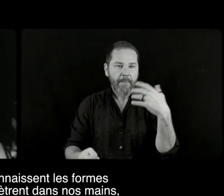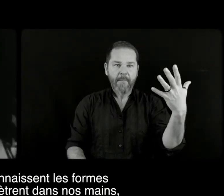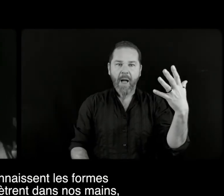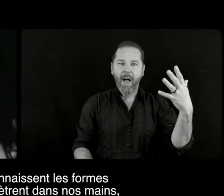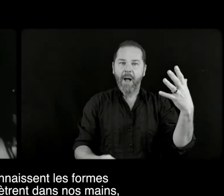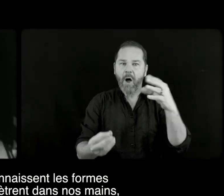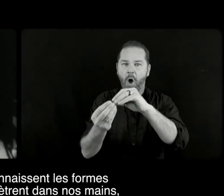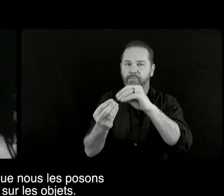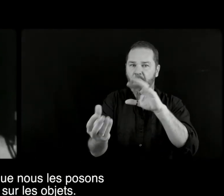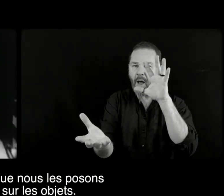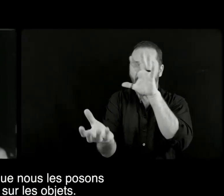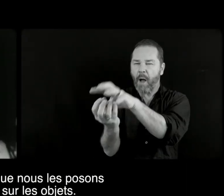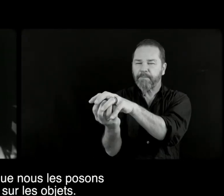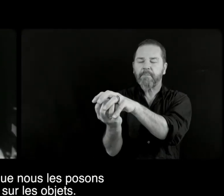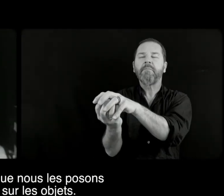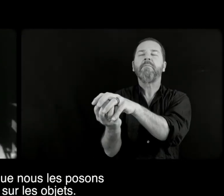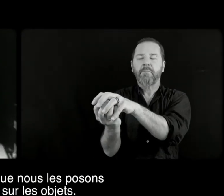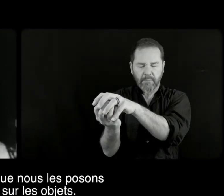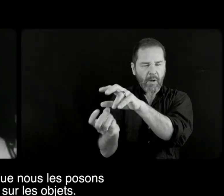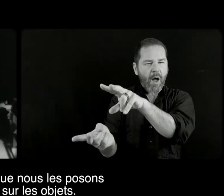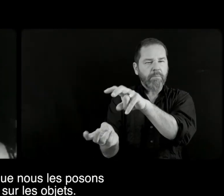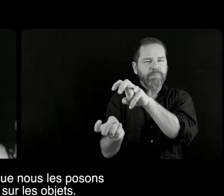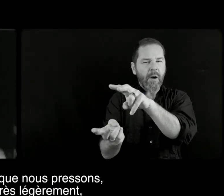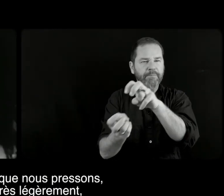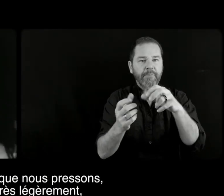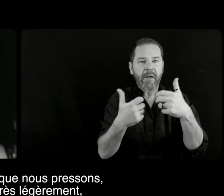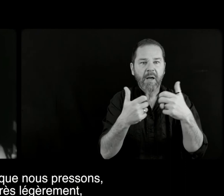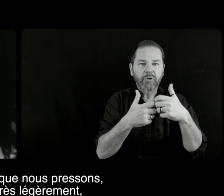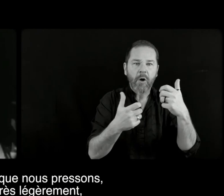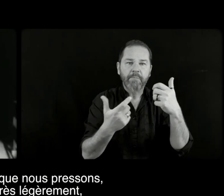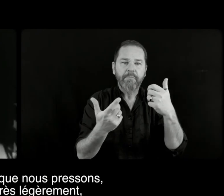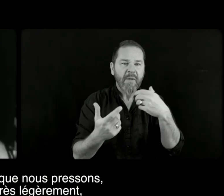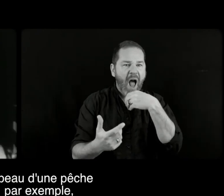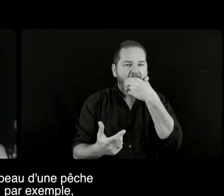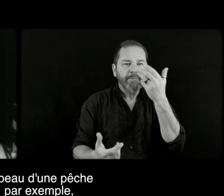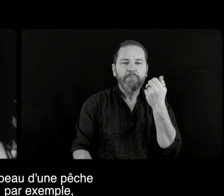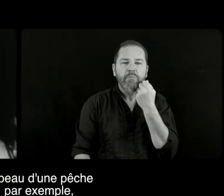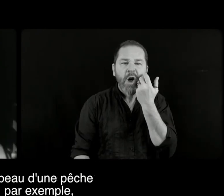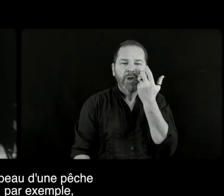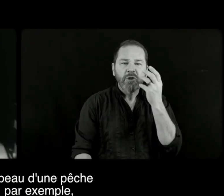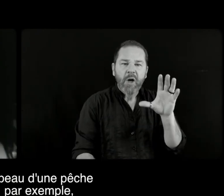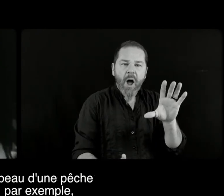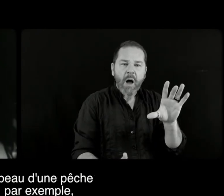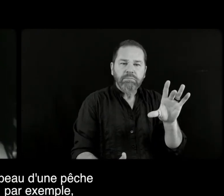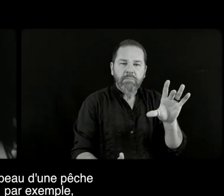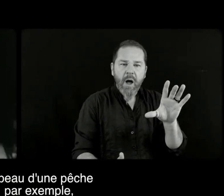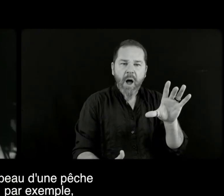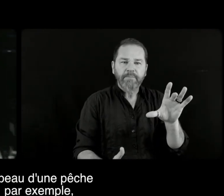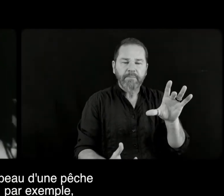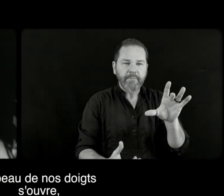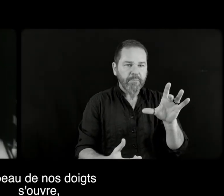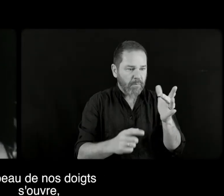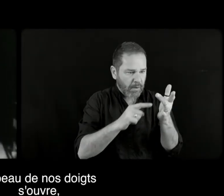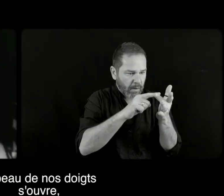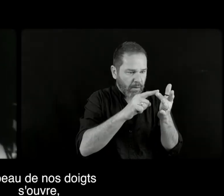mains lorsque nous les posons sur les objets. Lorsque nous pressons très légèrement la peau d'une pêche, par exemple, la peau de